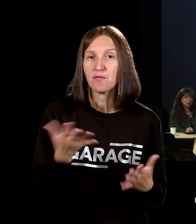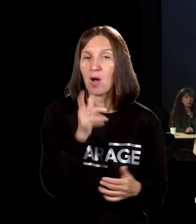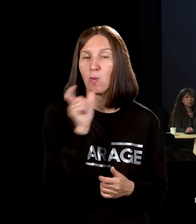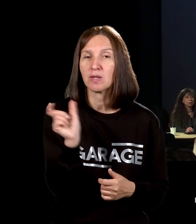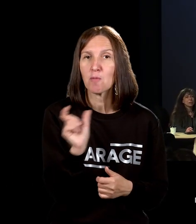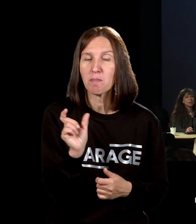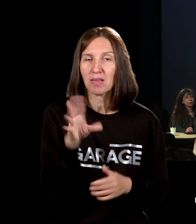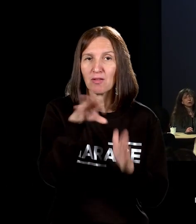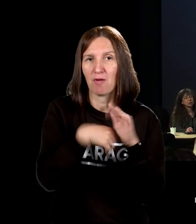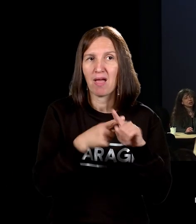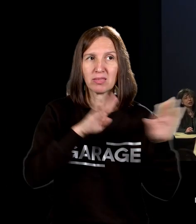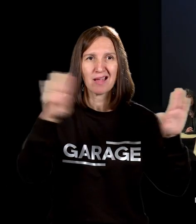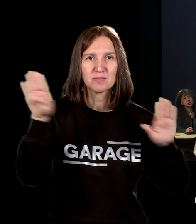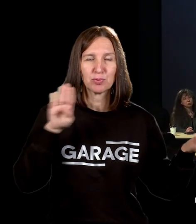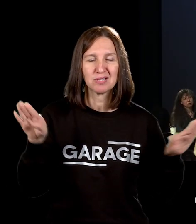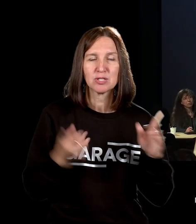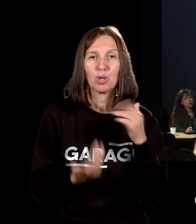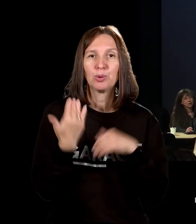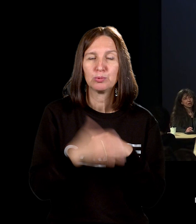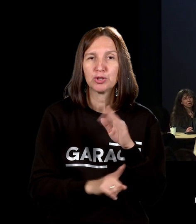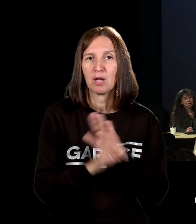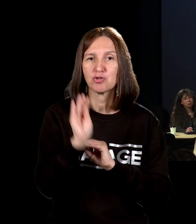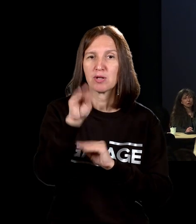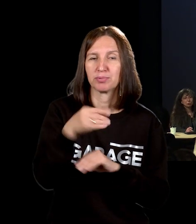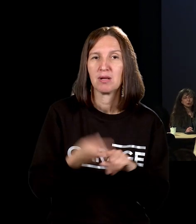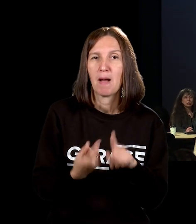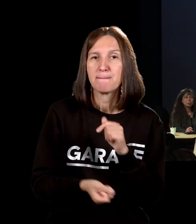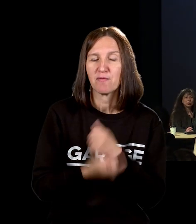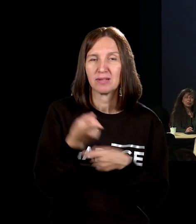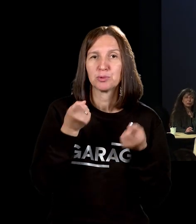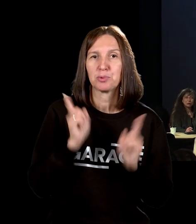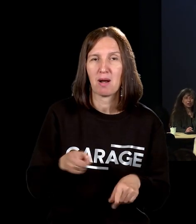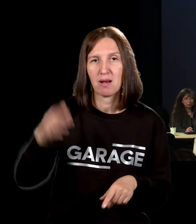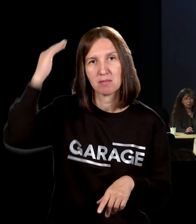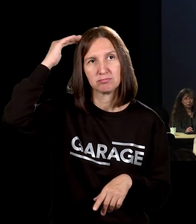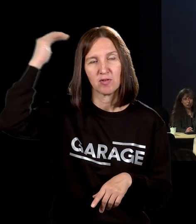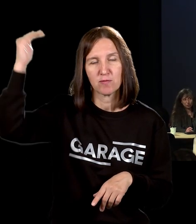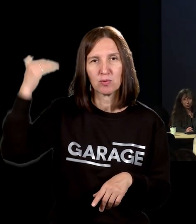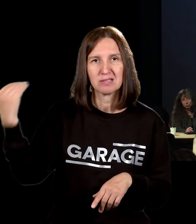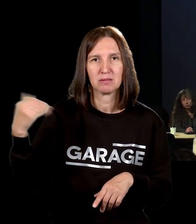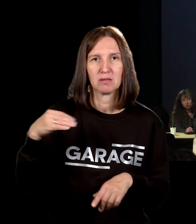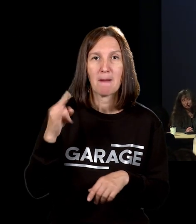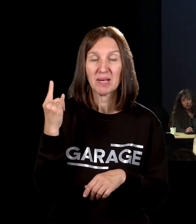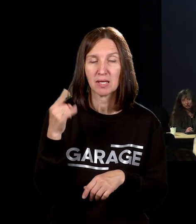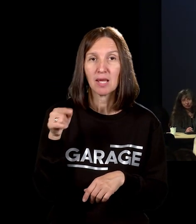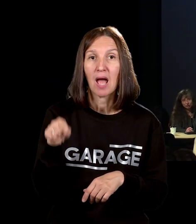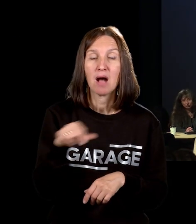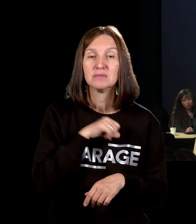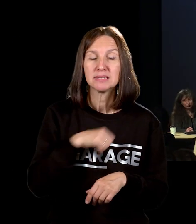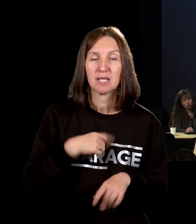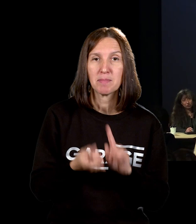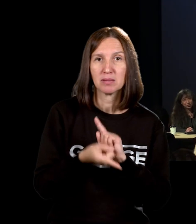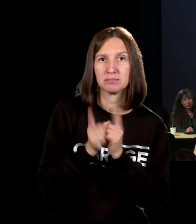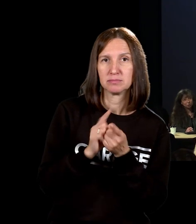же в натуральный рост, которые стали зрителями. Мы хорошие или плохие люди, если мы смотрим это искусство, и оно нам